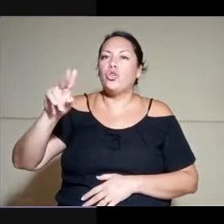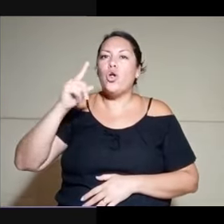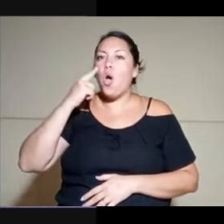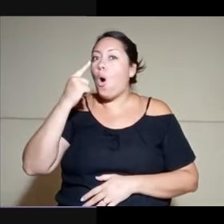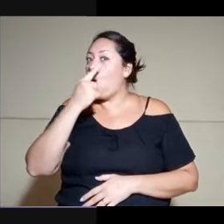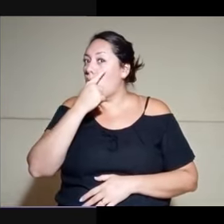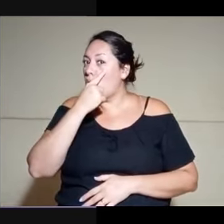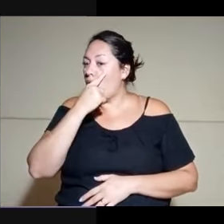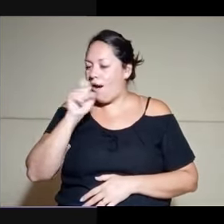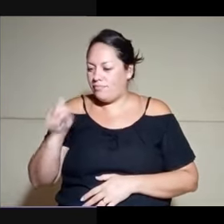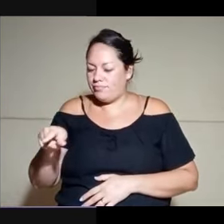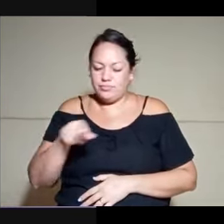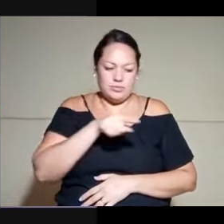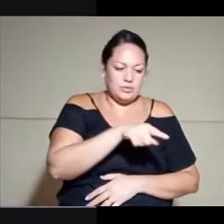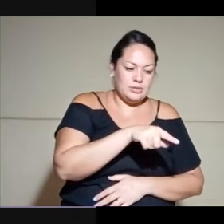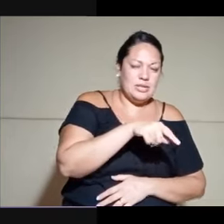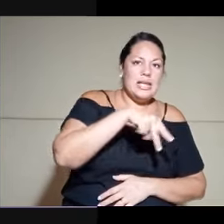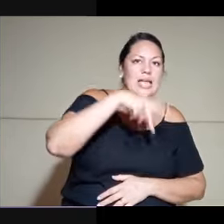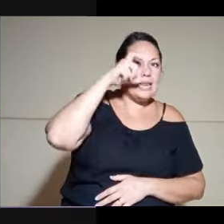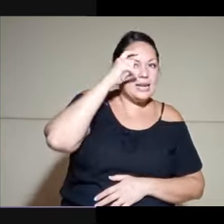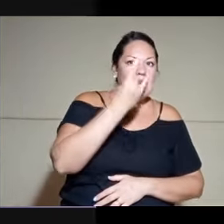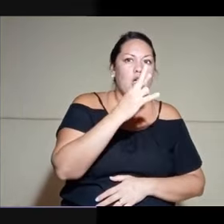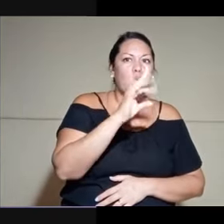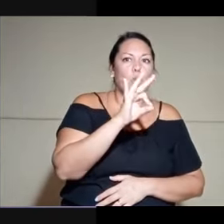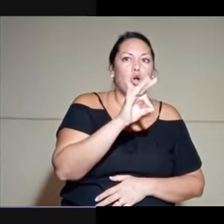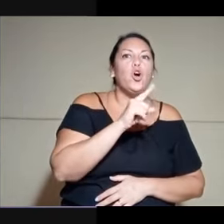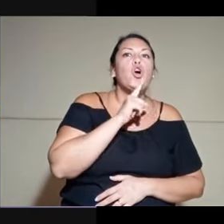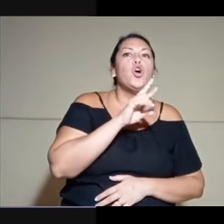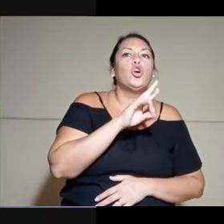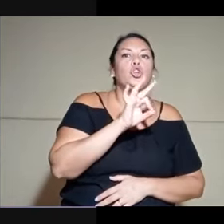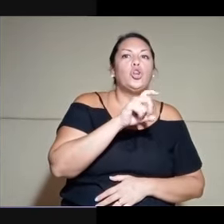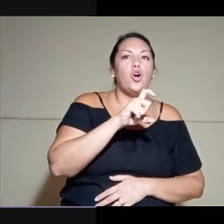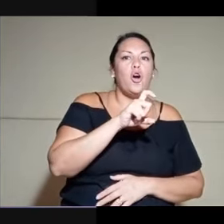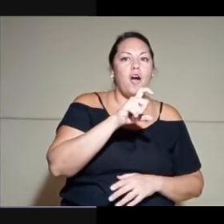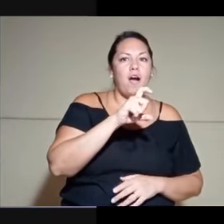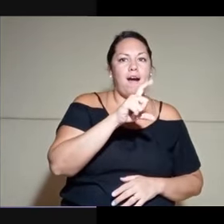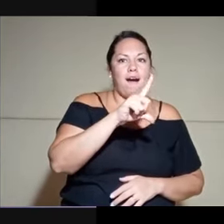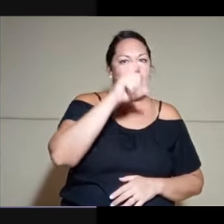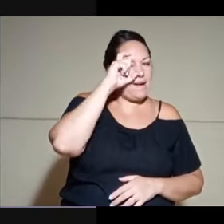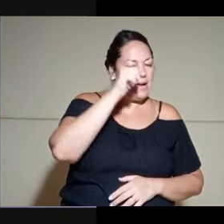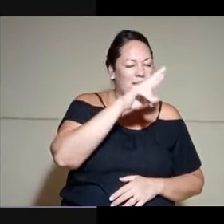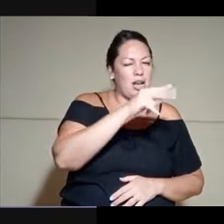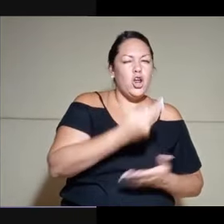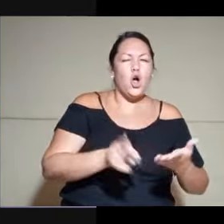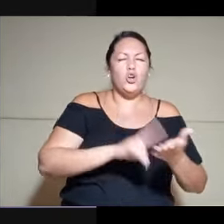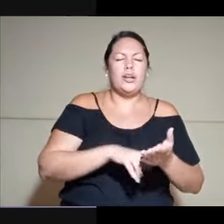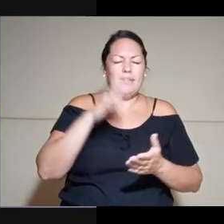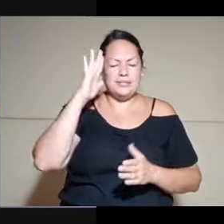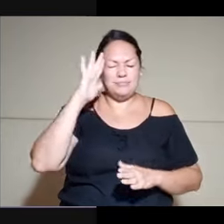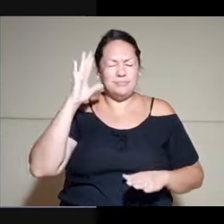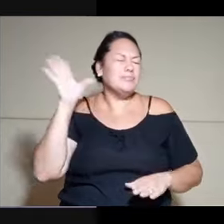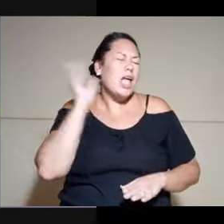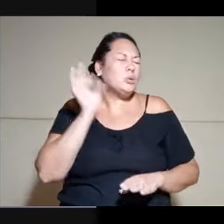¿Sí? Ese es el par craneal 3. Se llama motor ocular común. Y el par craneal 4 se llama nervio